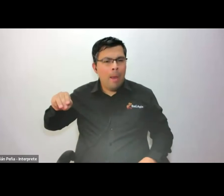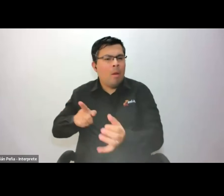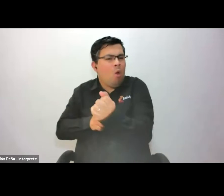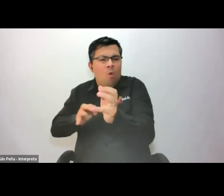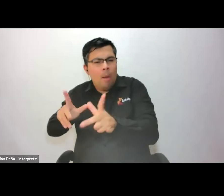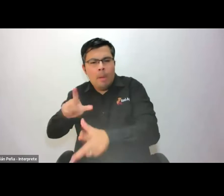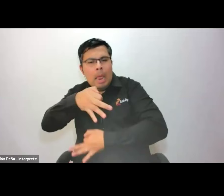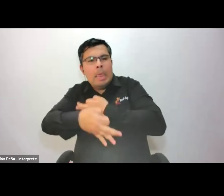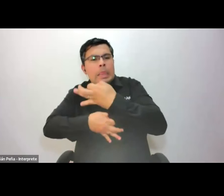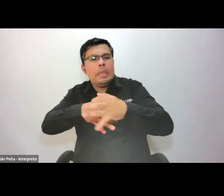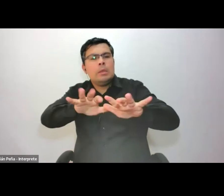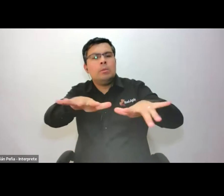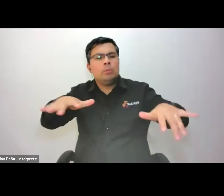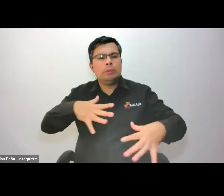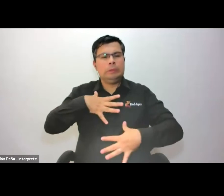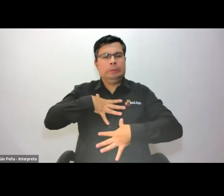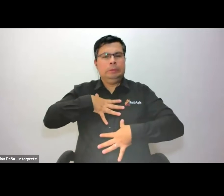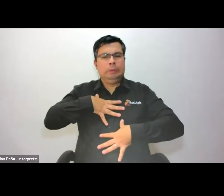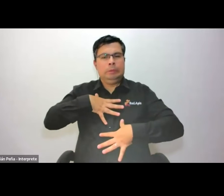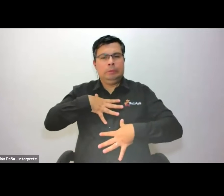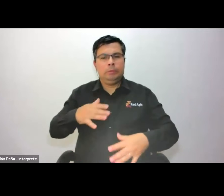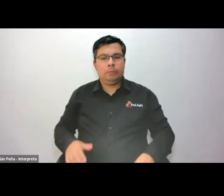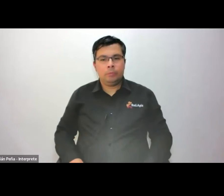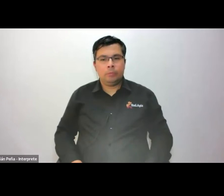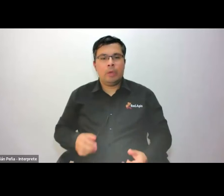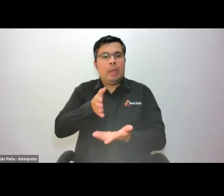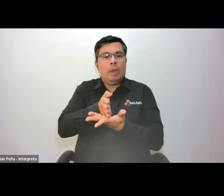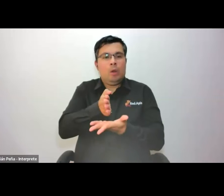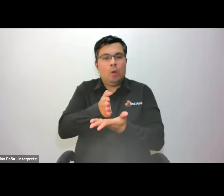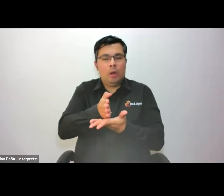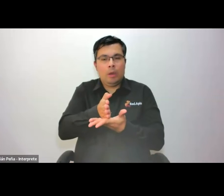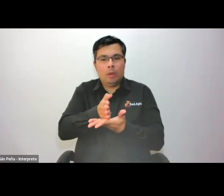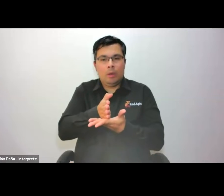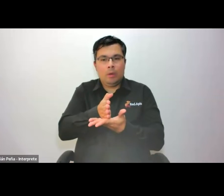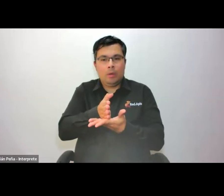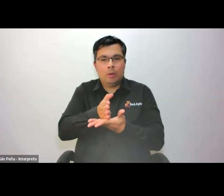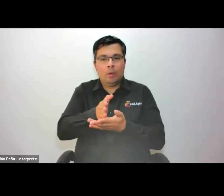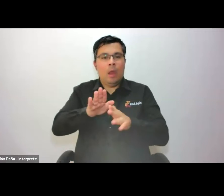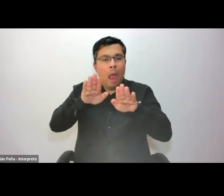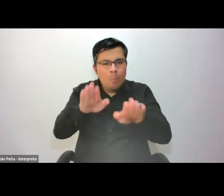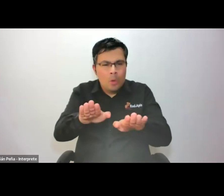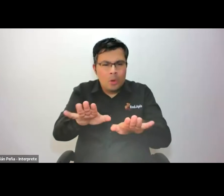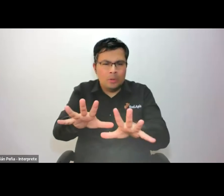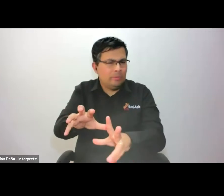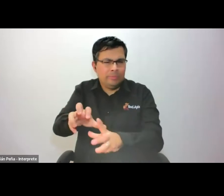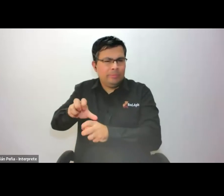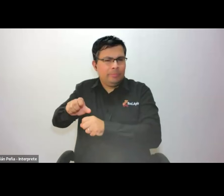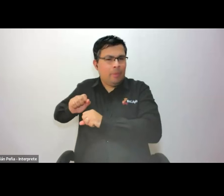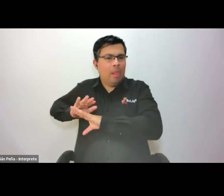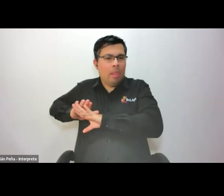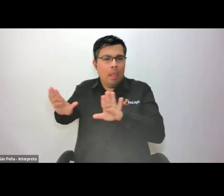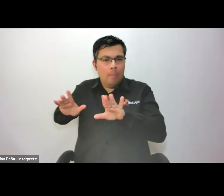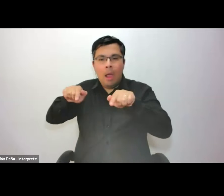temor que el sostenedor quite y retire el apoyo ahora que no existe el tutor sombra. Y la verdad es que el tutor sombra está